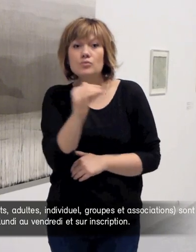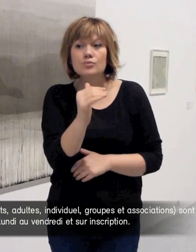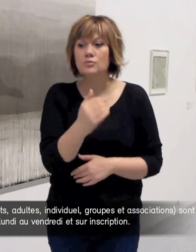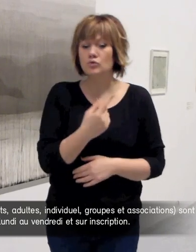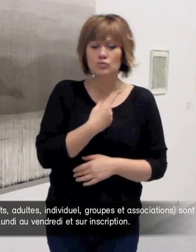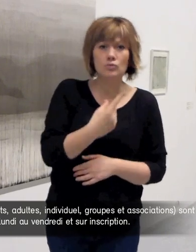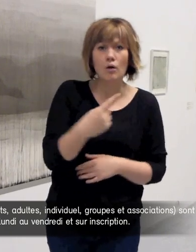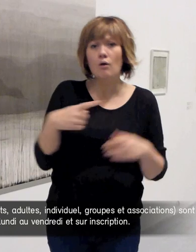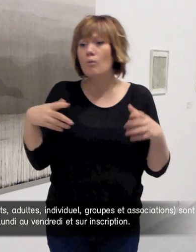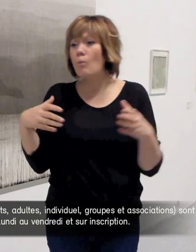vendredi et sur inscription.